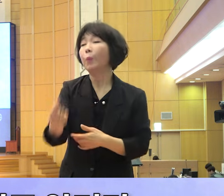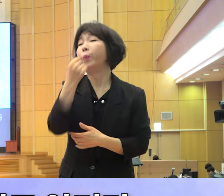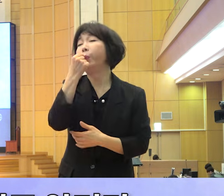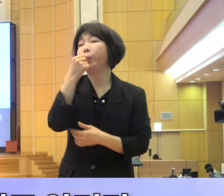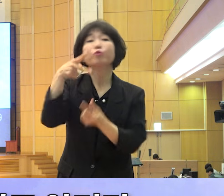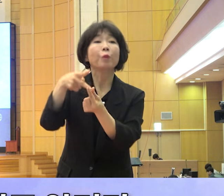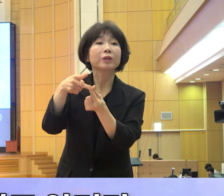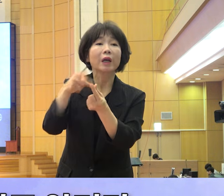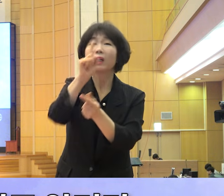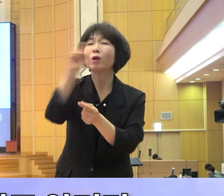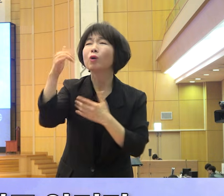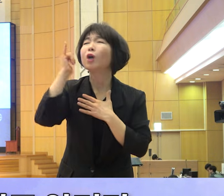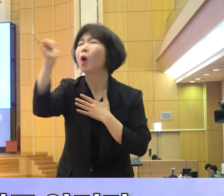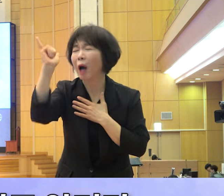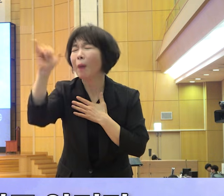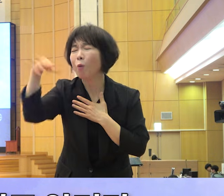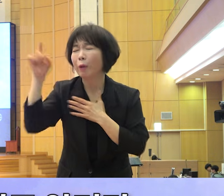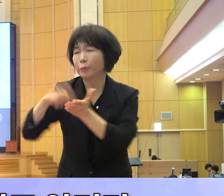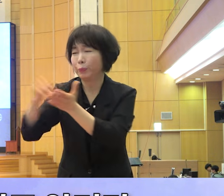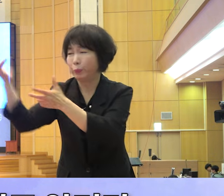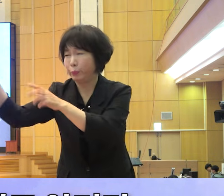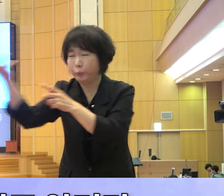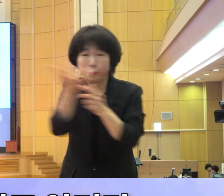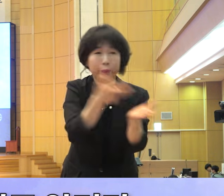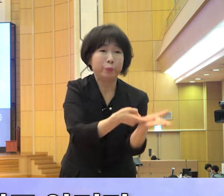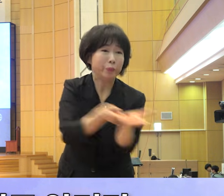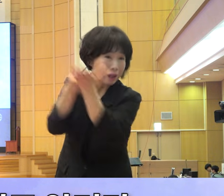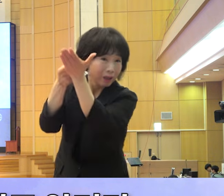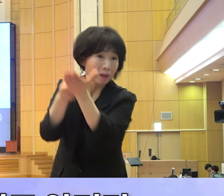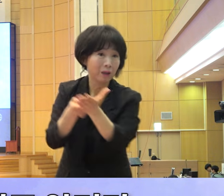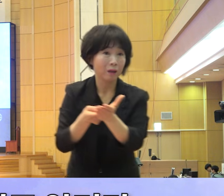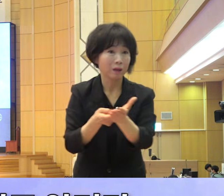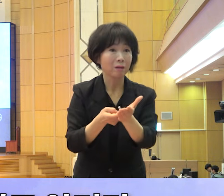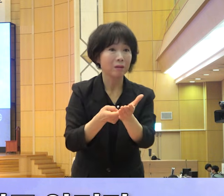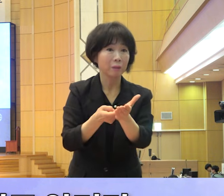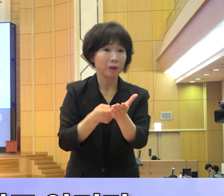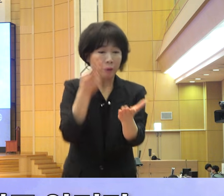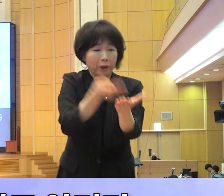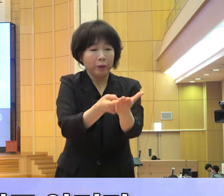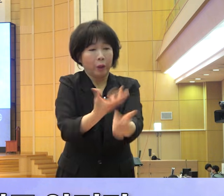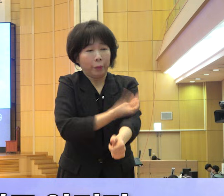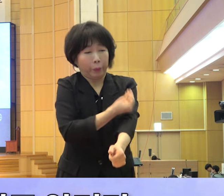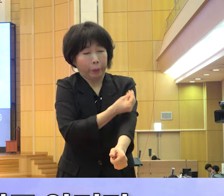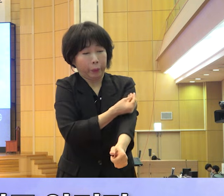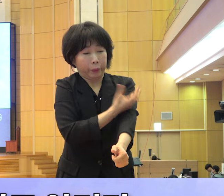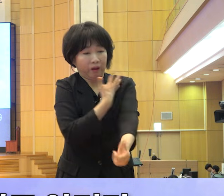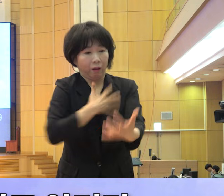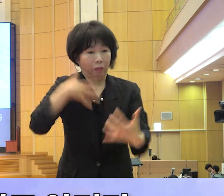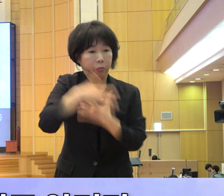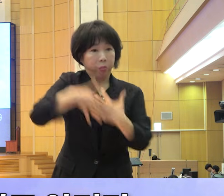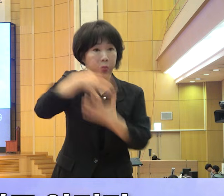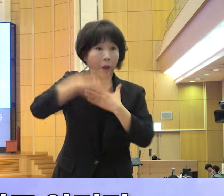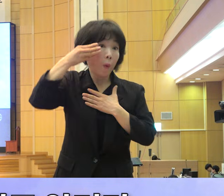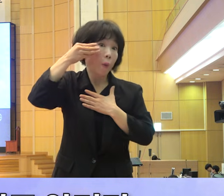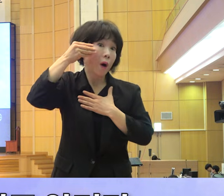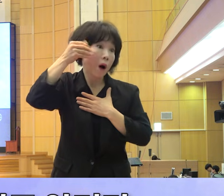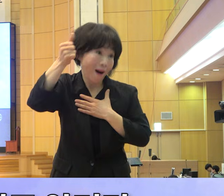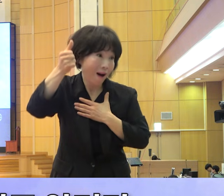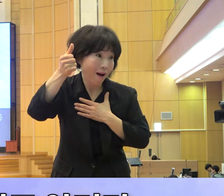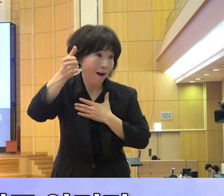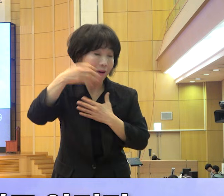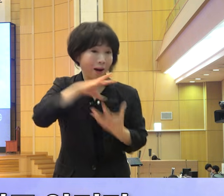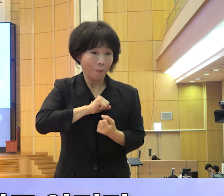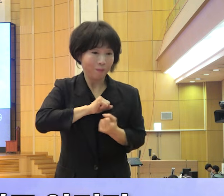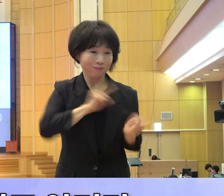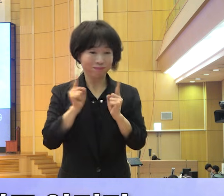아스피린보다 더 강한 혈액 용해 약을 투여를 해서